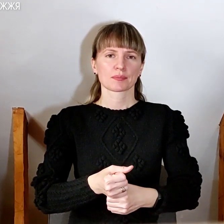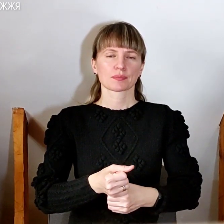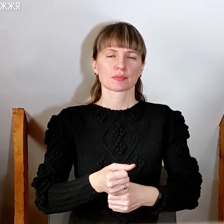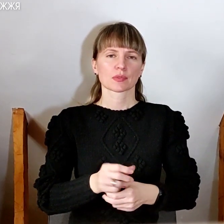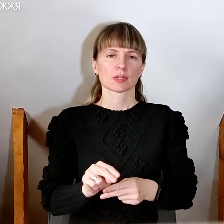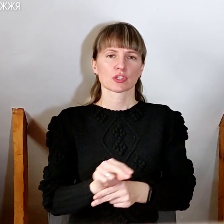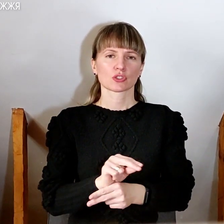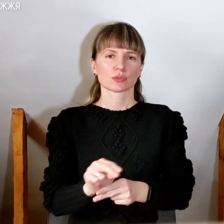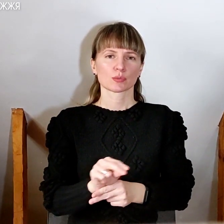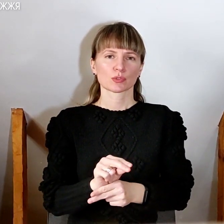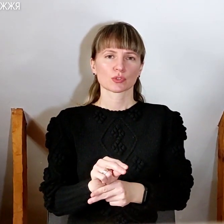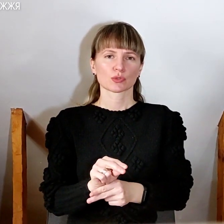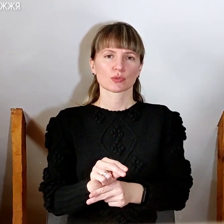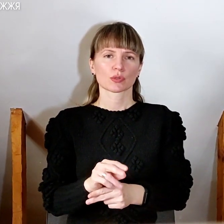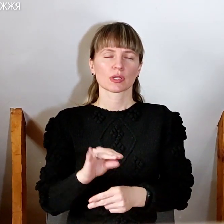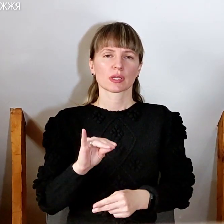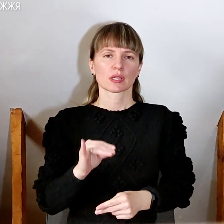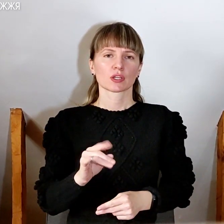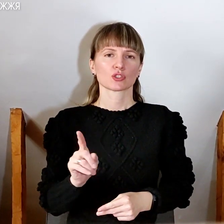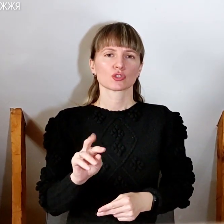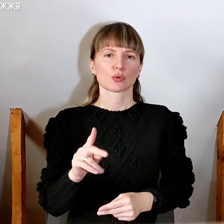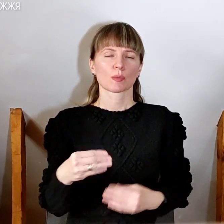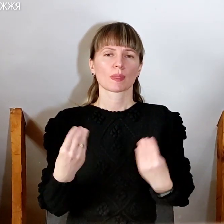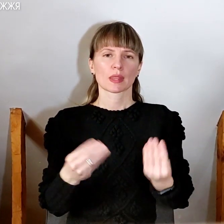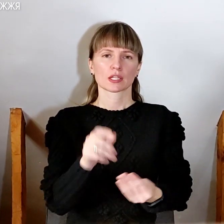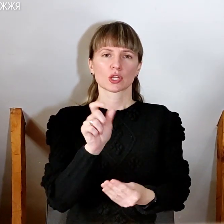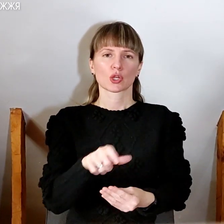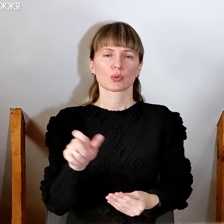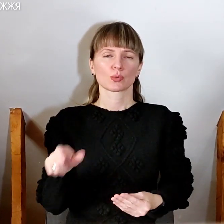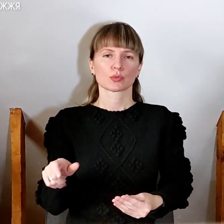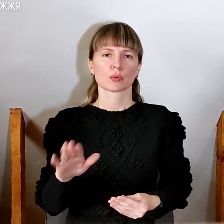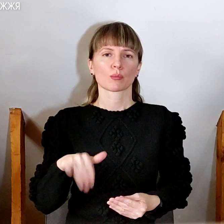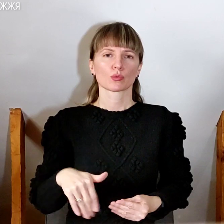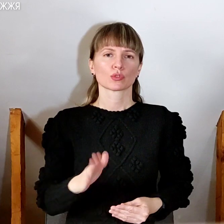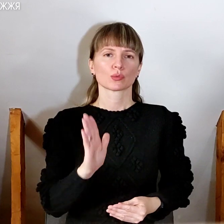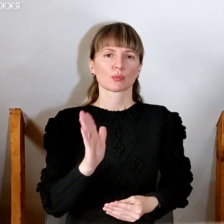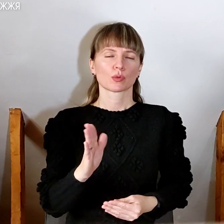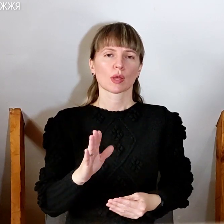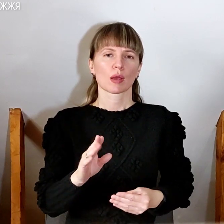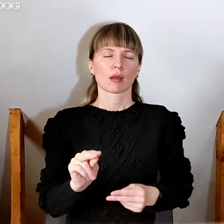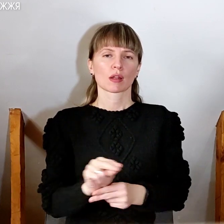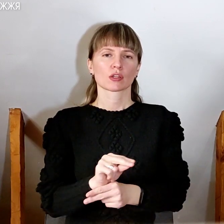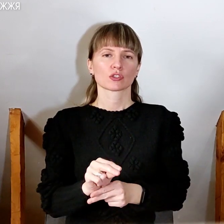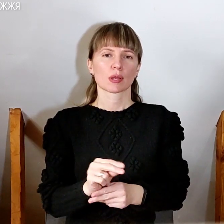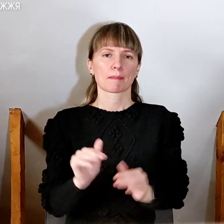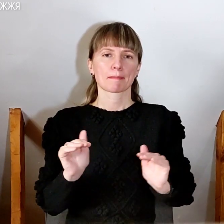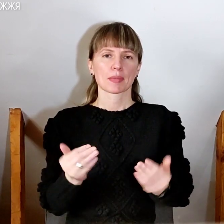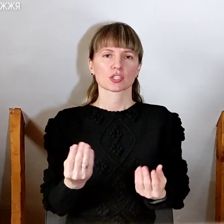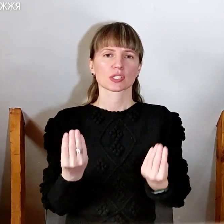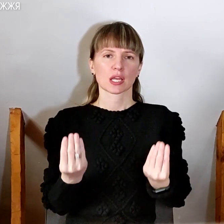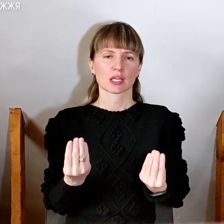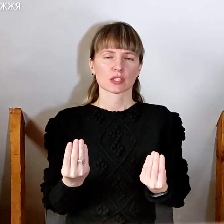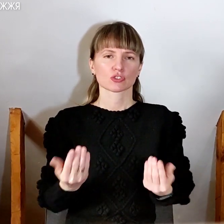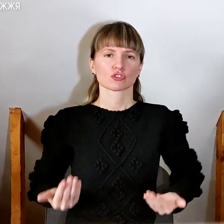процедуру, щоб надати людям, скажімо так, хай буде процедура менш якісною,